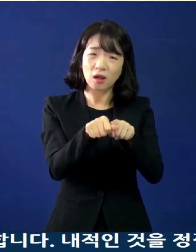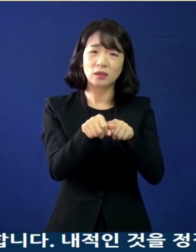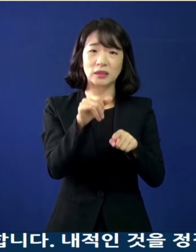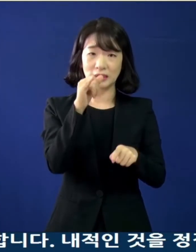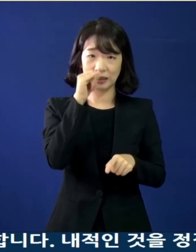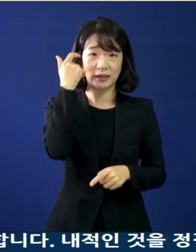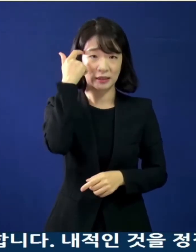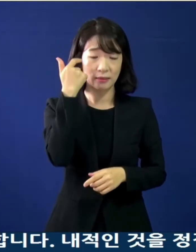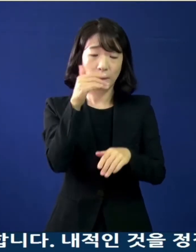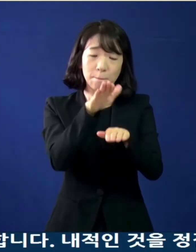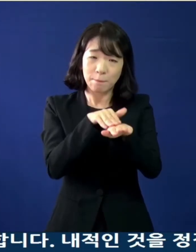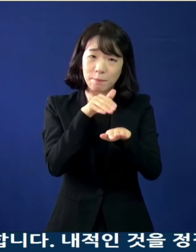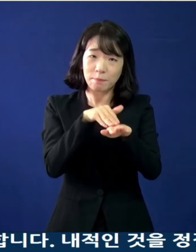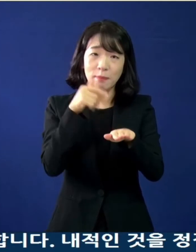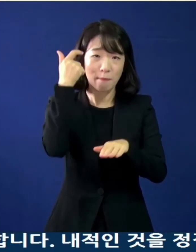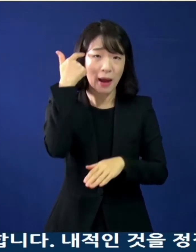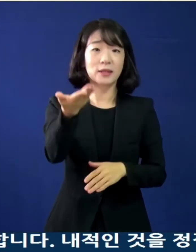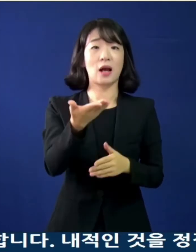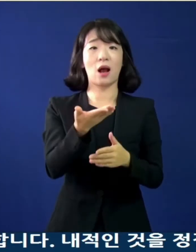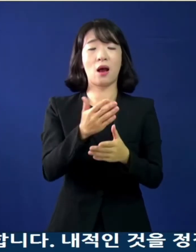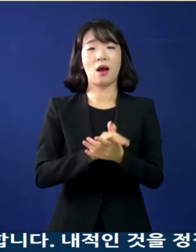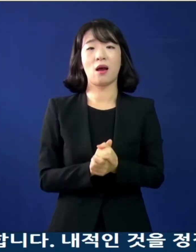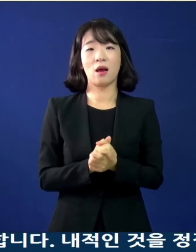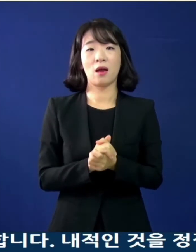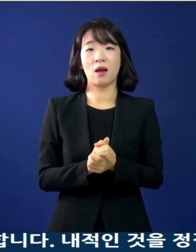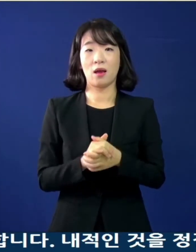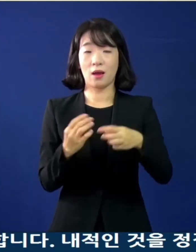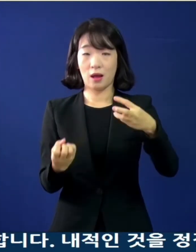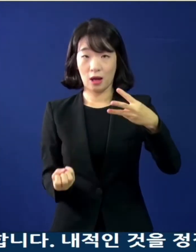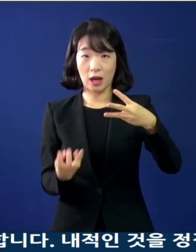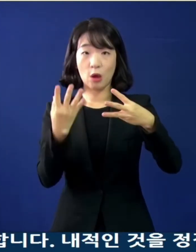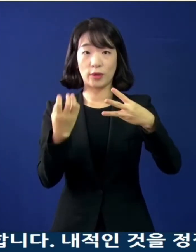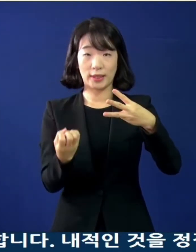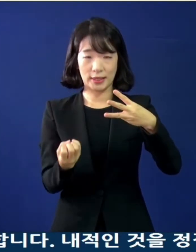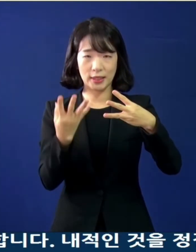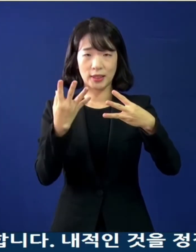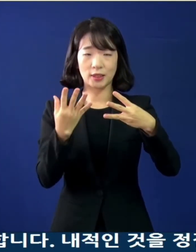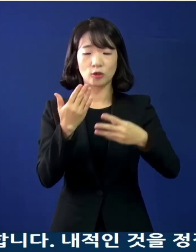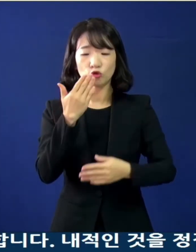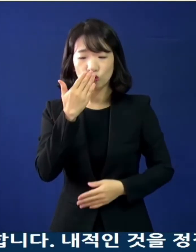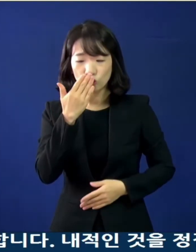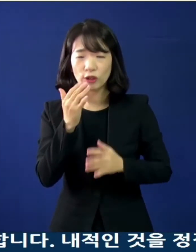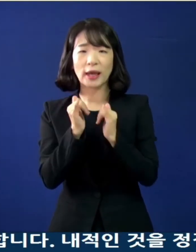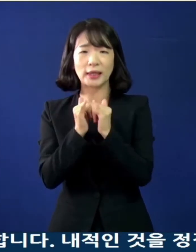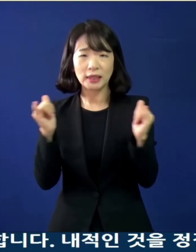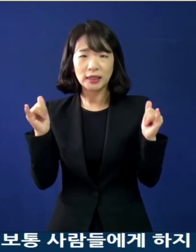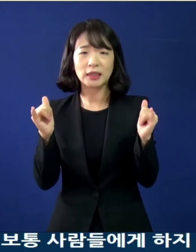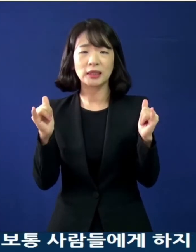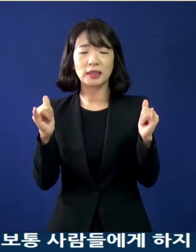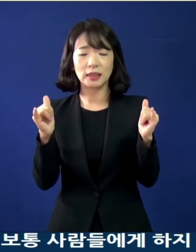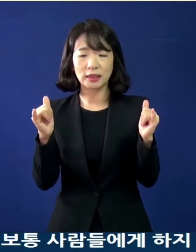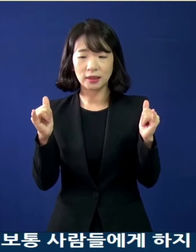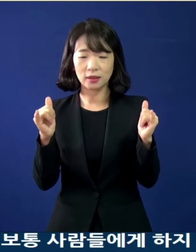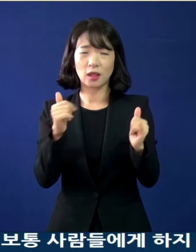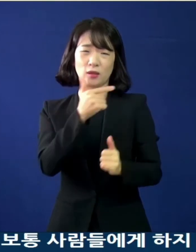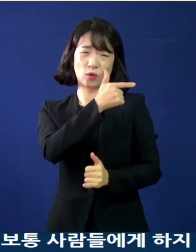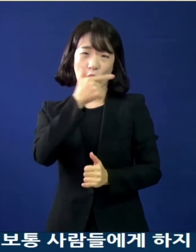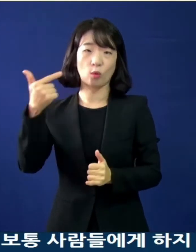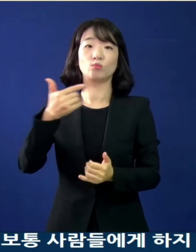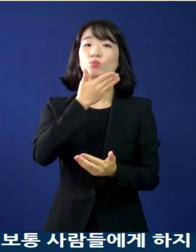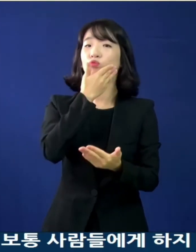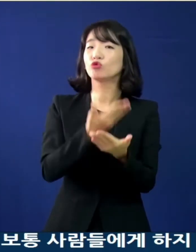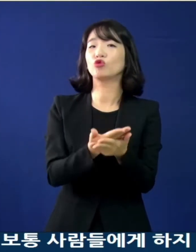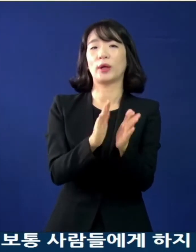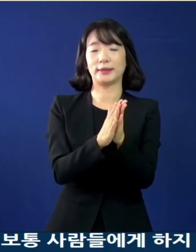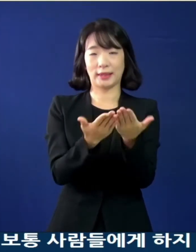이 레위기는 전에 살짝 말씀드린 대로 유대인들에게 너무 중요한 책이에요. 그래서 레위기를 연구하는